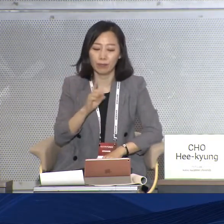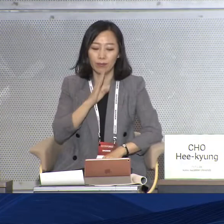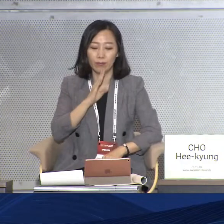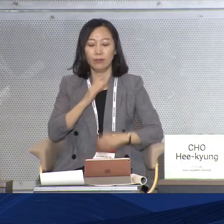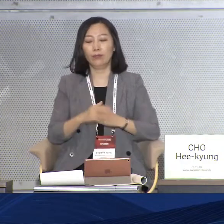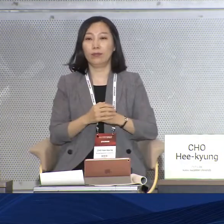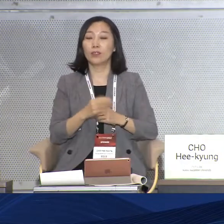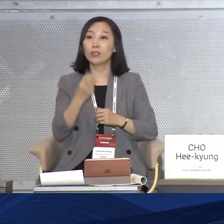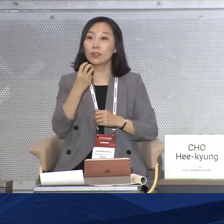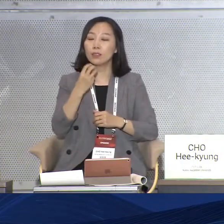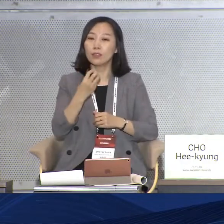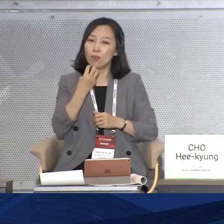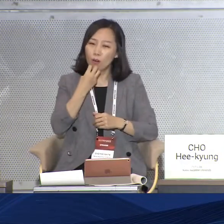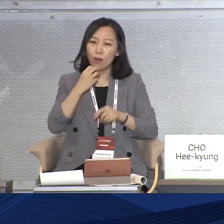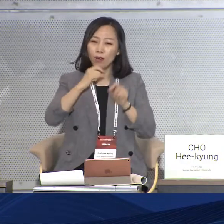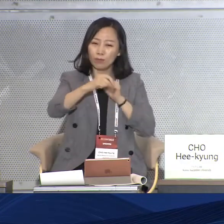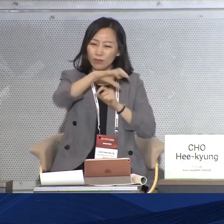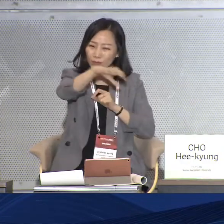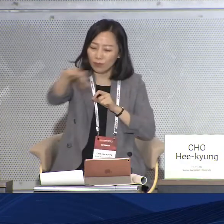농인의 삶이 여전히 힘든 이유는